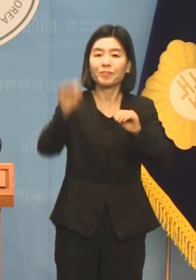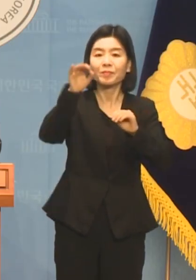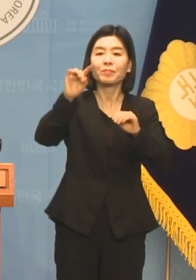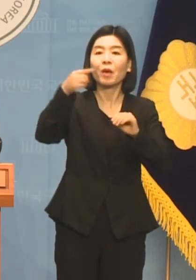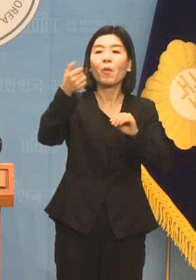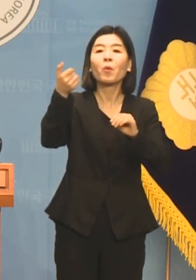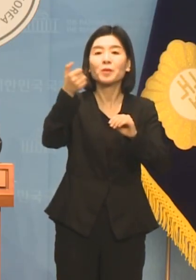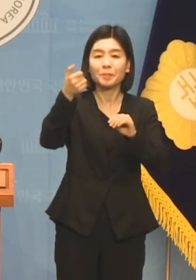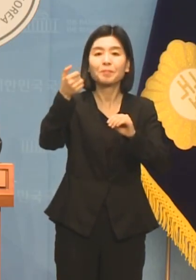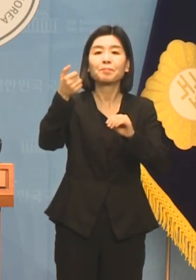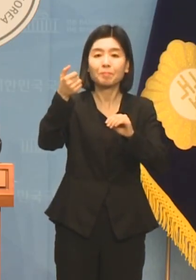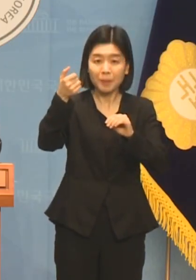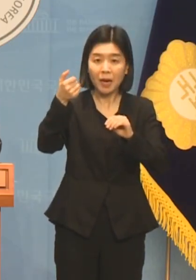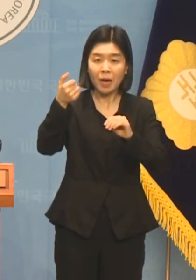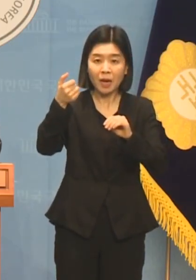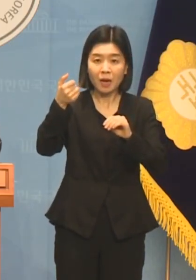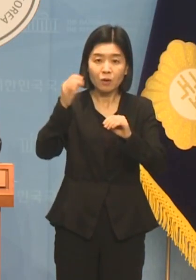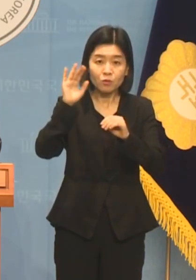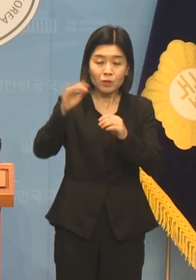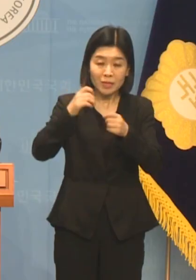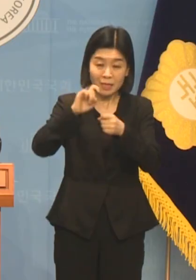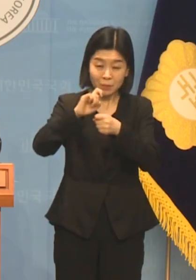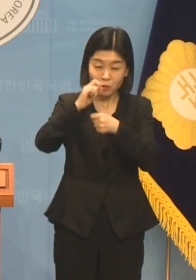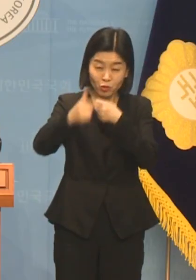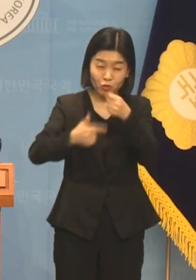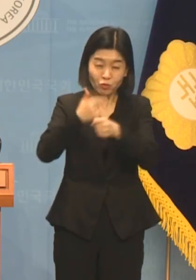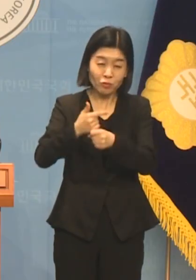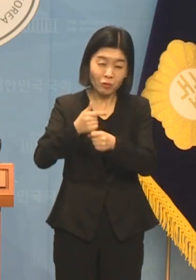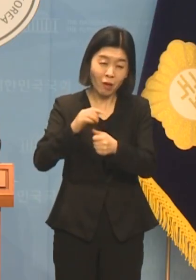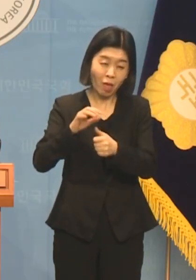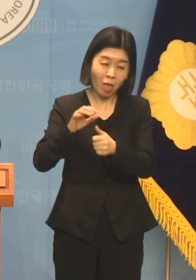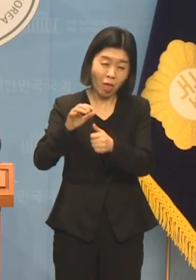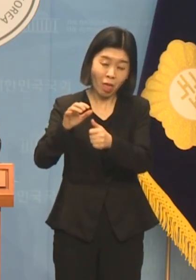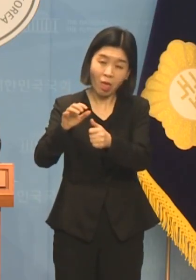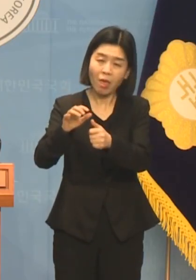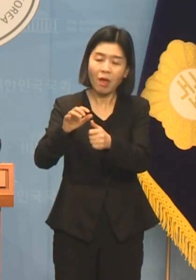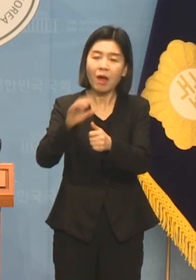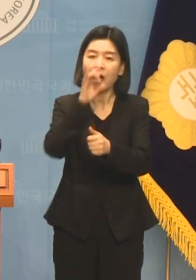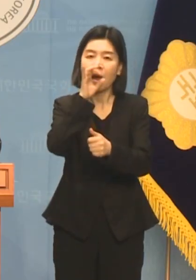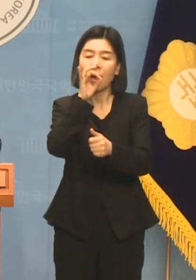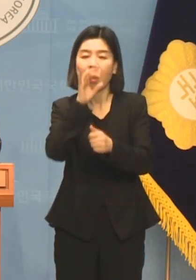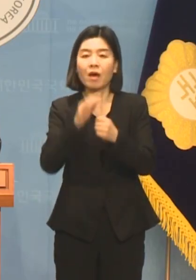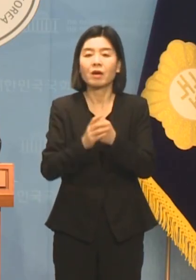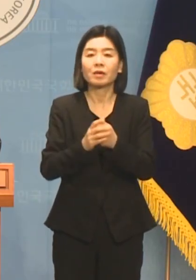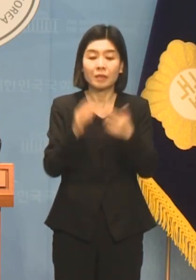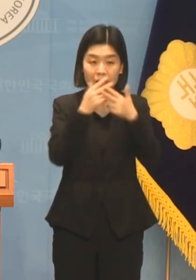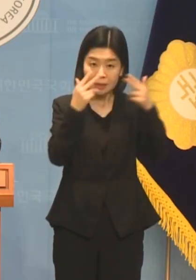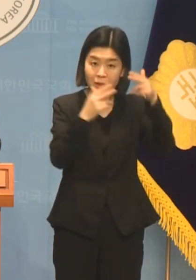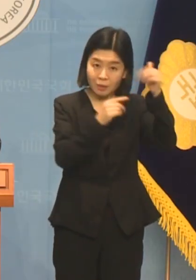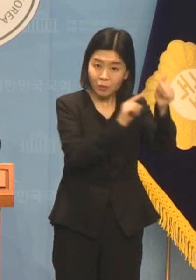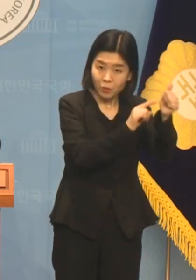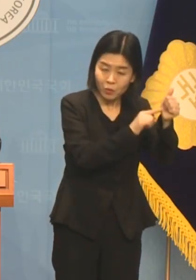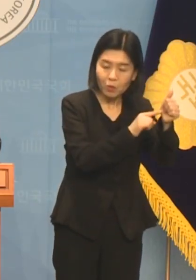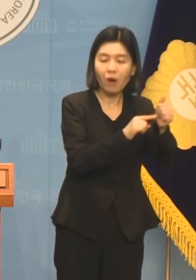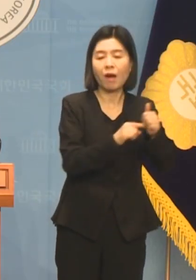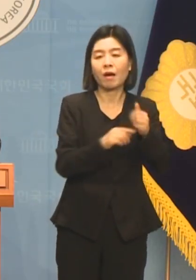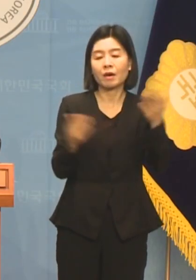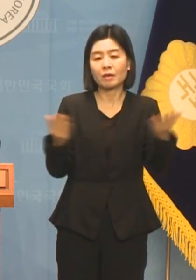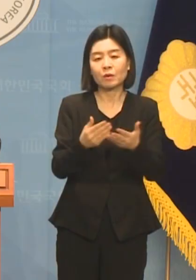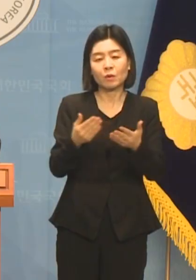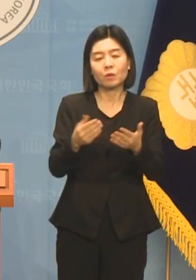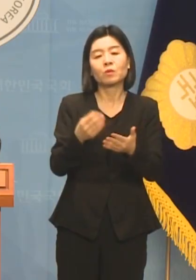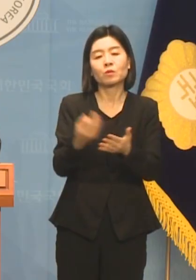16년째 그대로인 것은 불공평합니다. 이러한 문제의식 속에 민주당 이재명 대표가 근로소득세 기본공제를